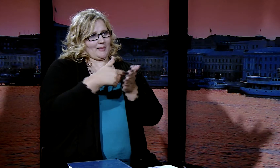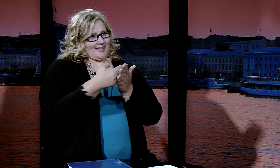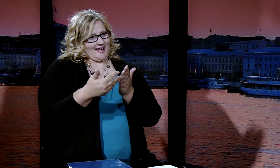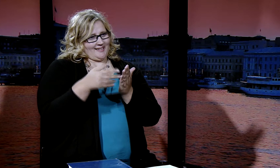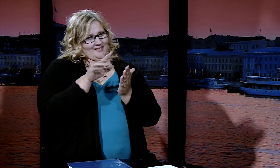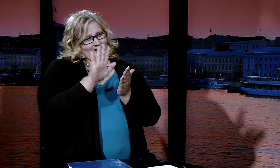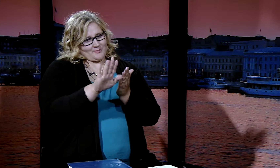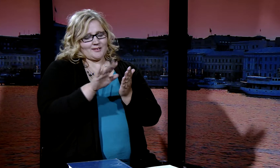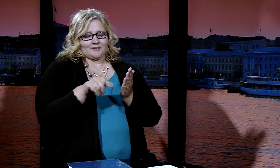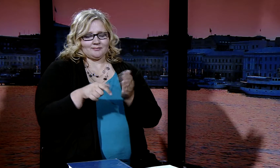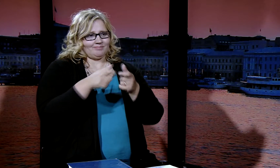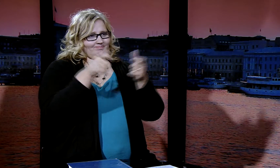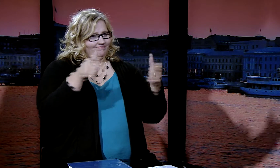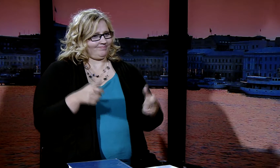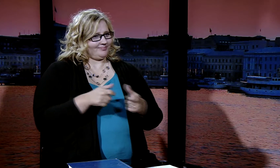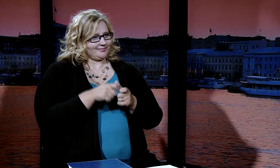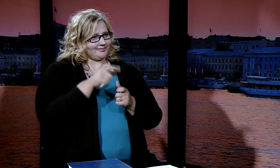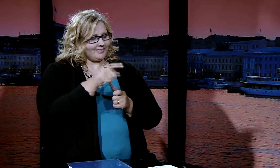viittomakielen perussanakirja.